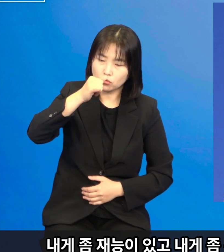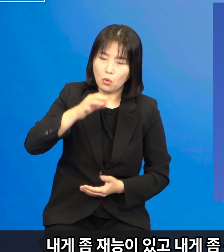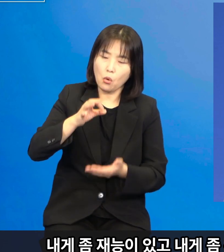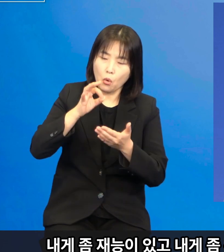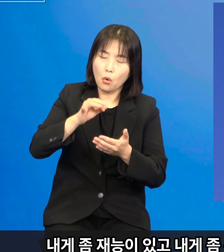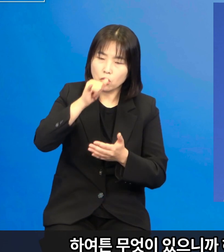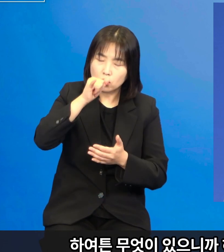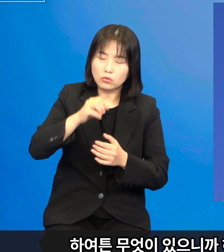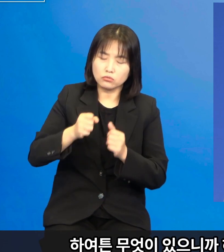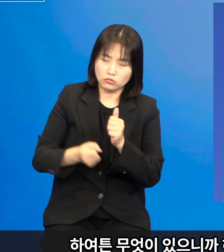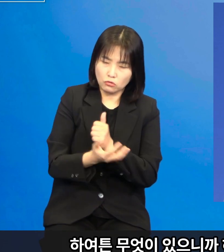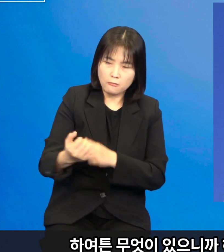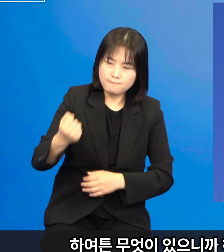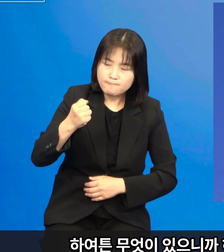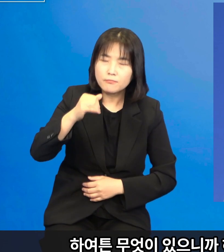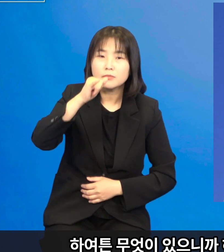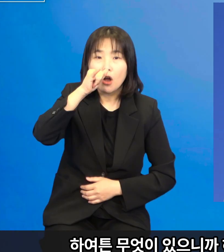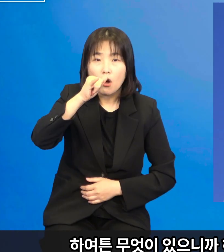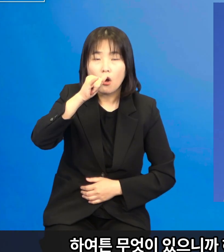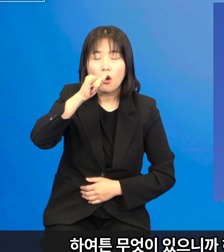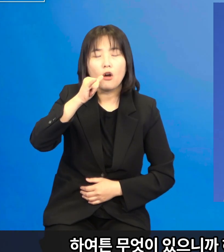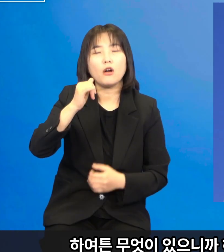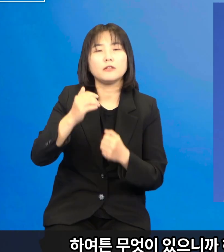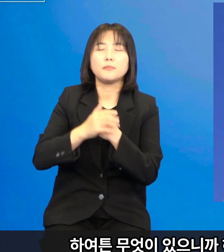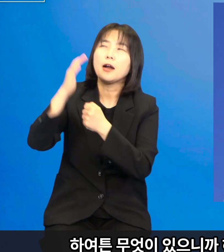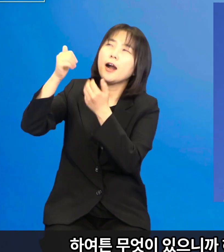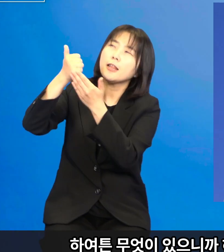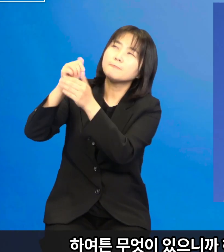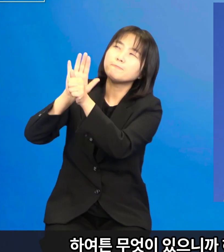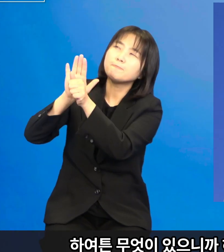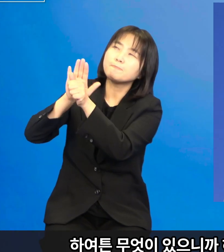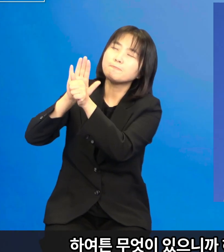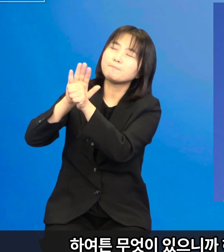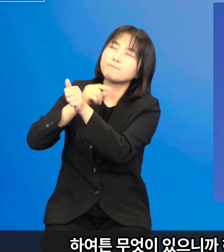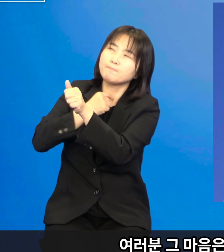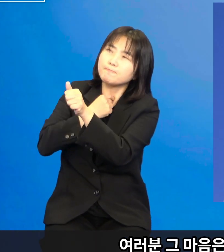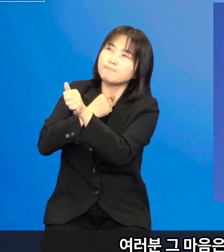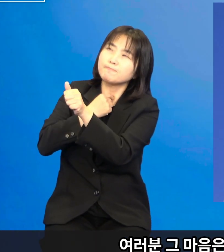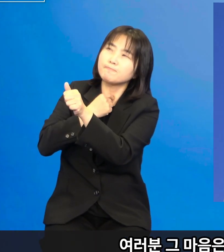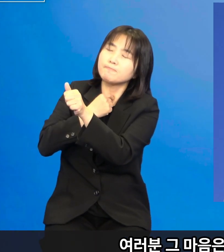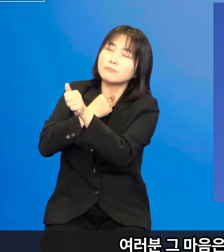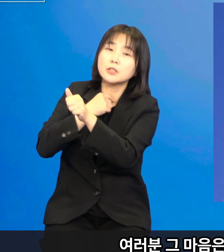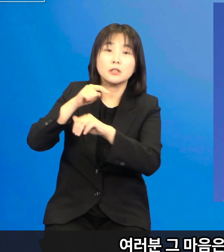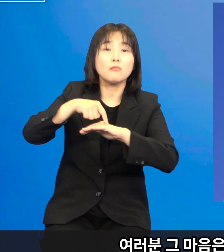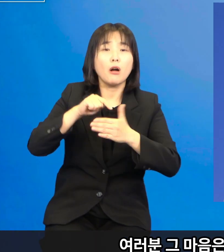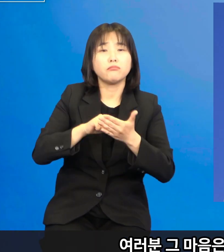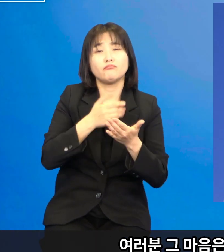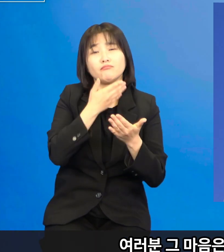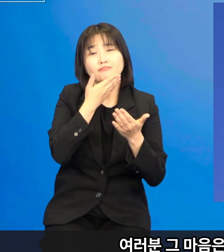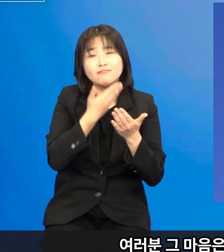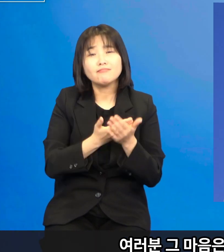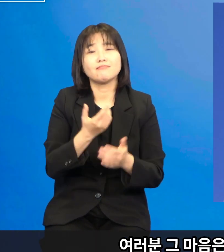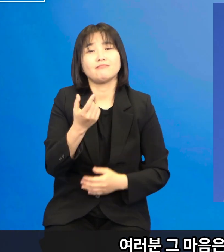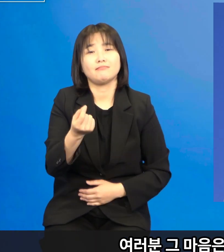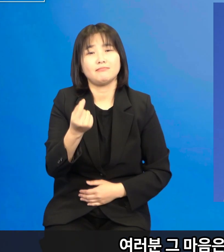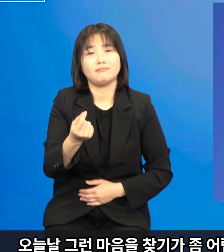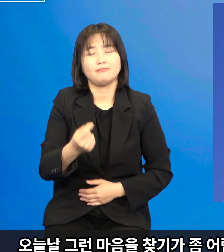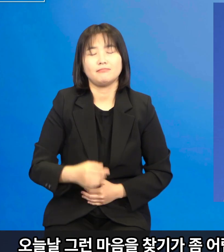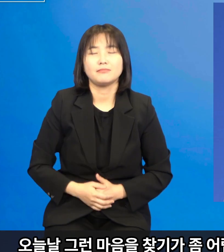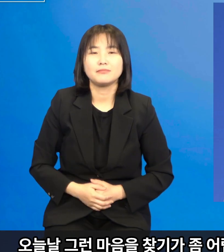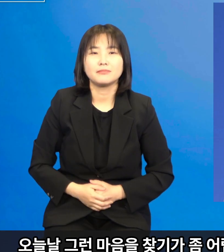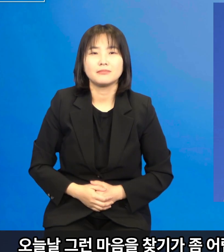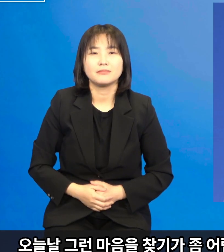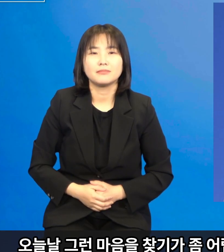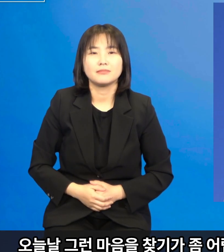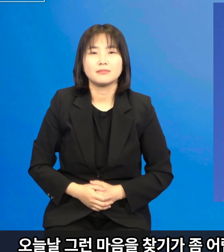내게 영향력이 있고, 하여튼 무엇이 있으니까 하나님을 좀 도와드려야지. 여러분, 그 마음은 너무 귀한 거예요.